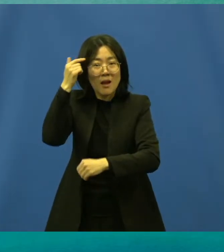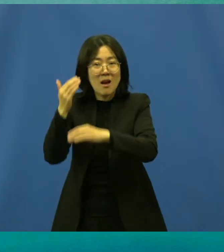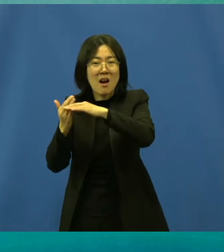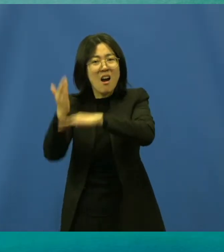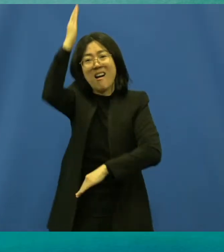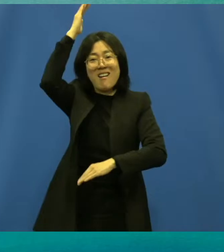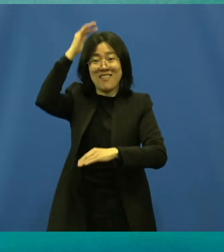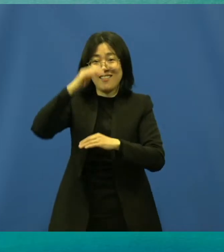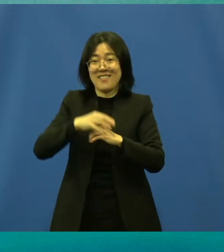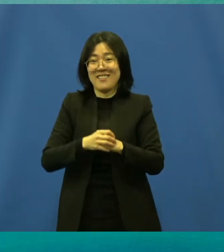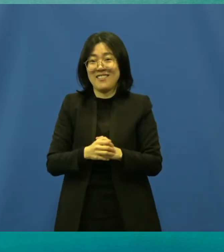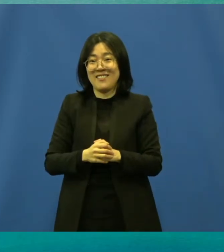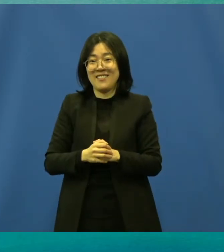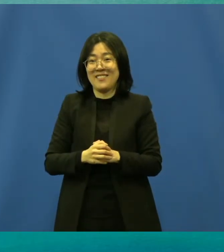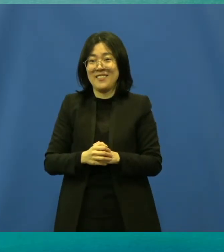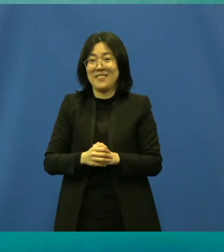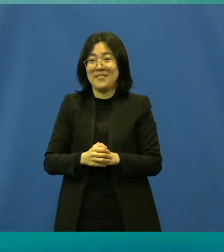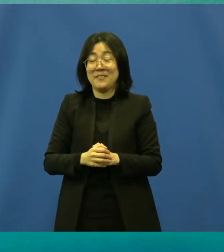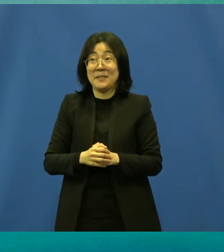그러니까 여러분,